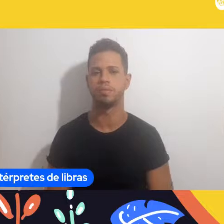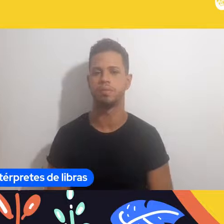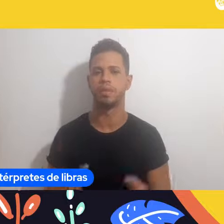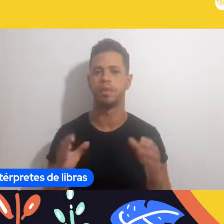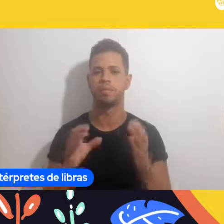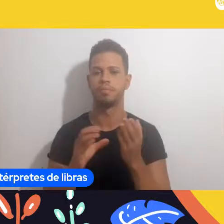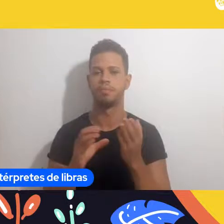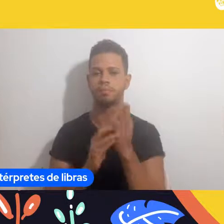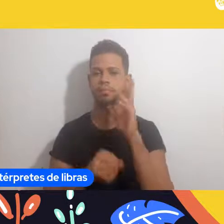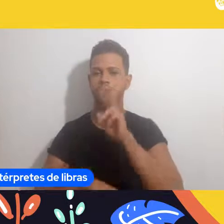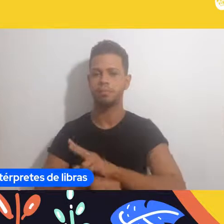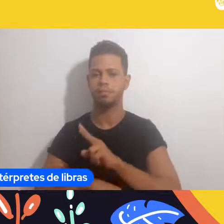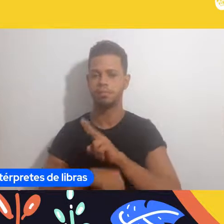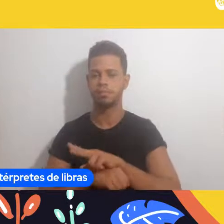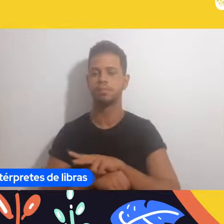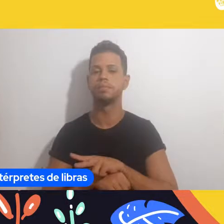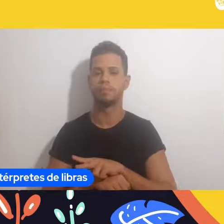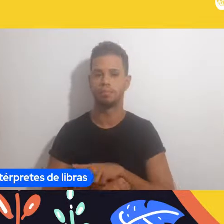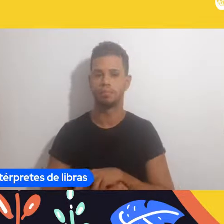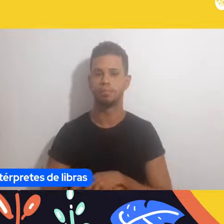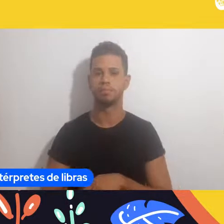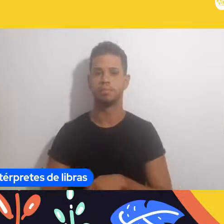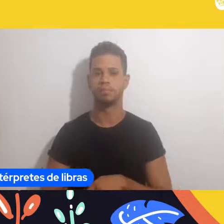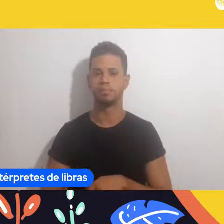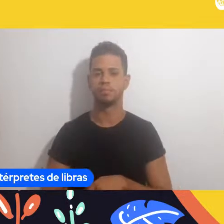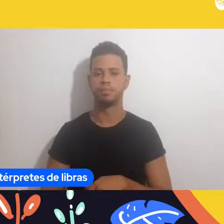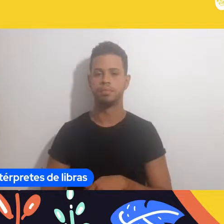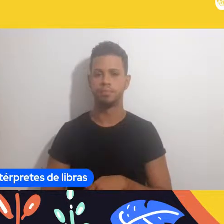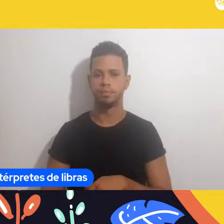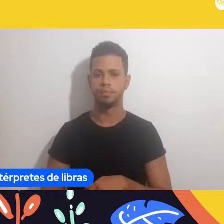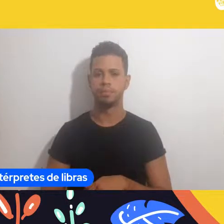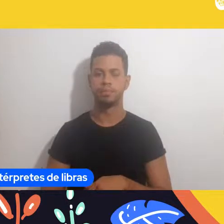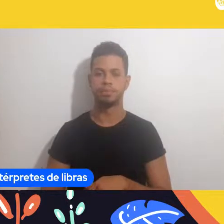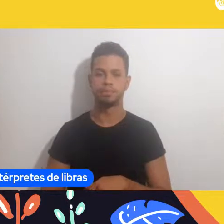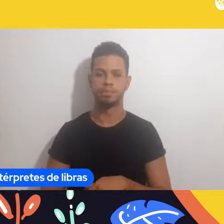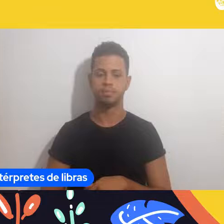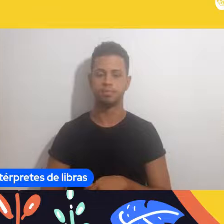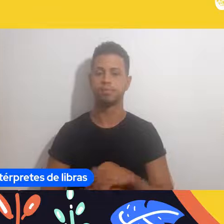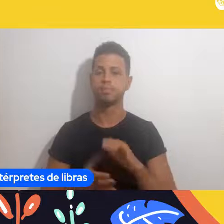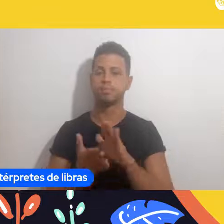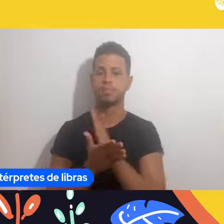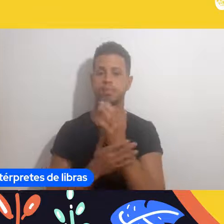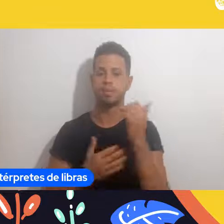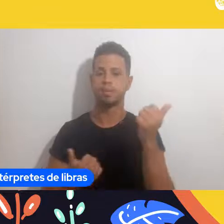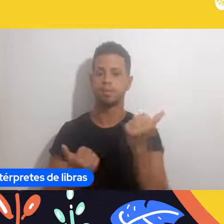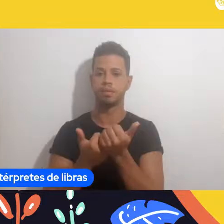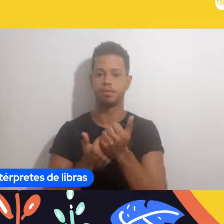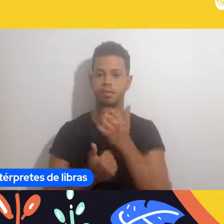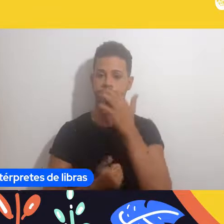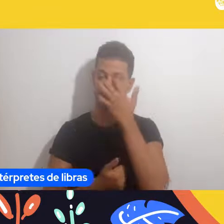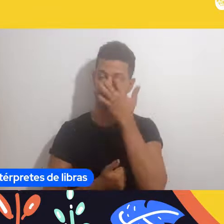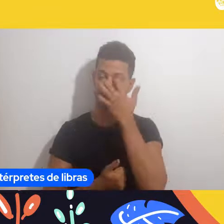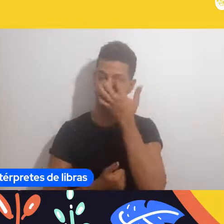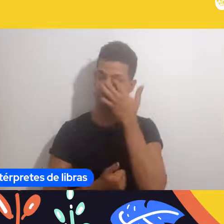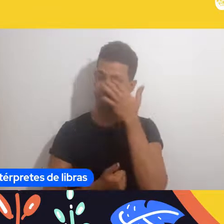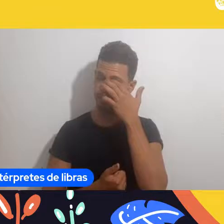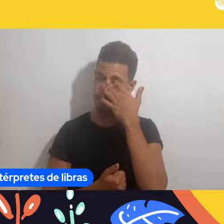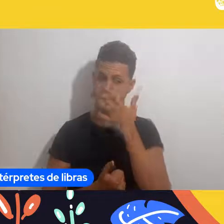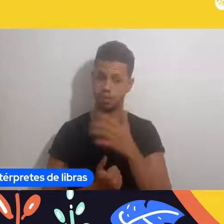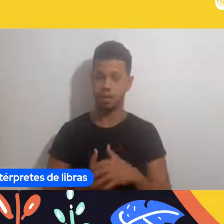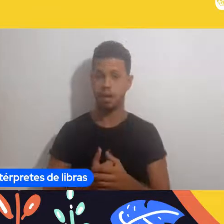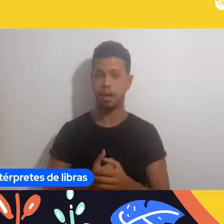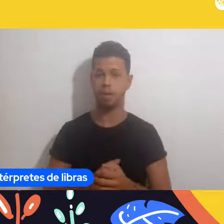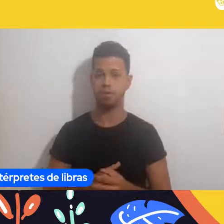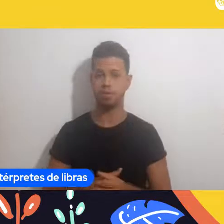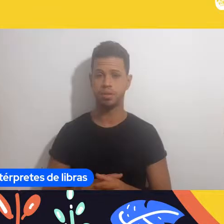a uma boia de natação. Hoje não é mais aquela boia, é uma super boia que vem aqui. Né? Eu vi